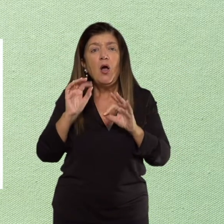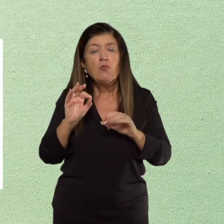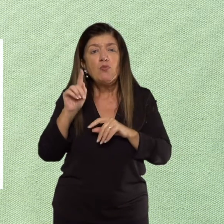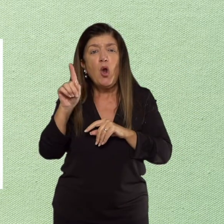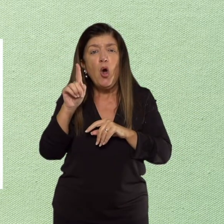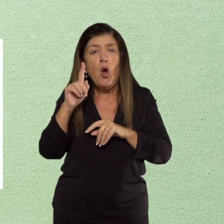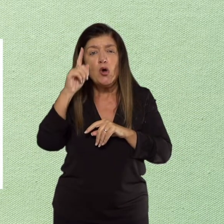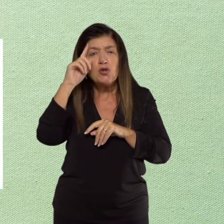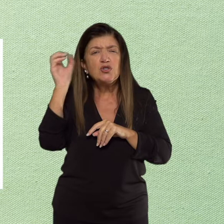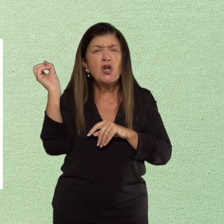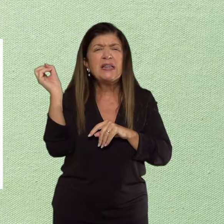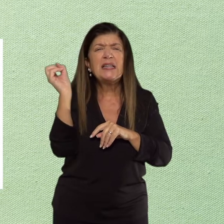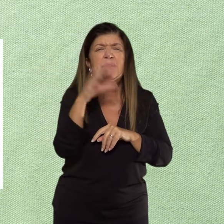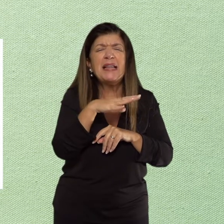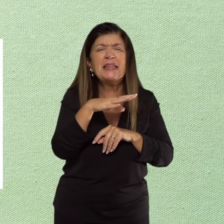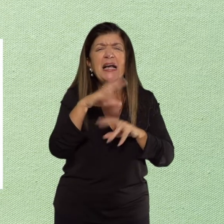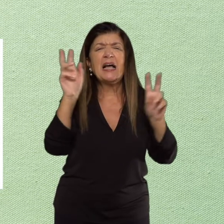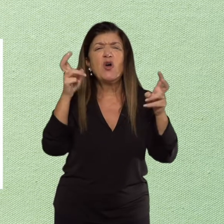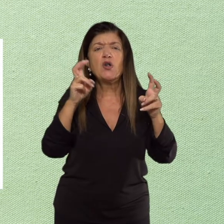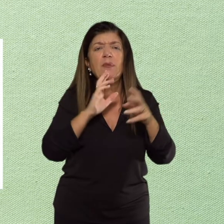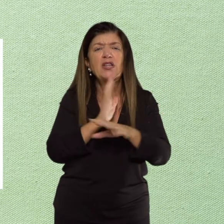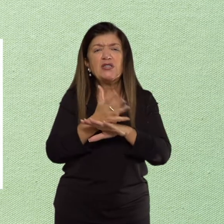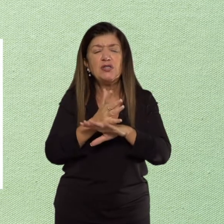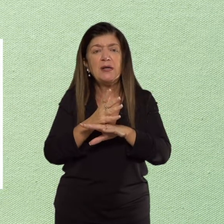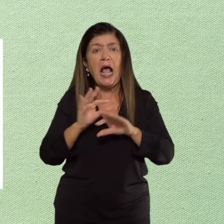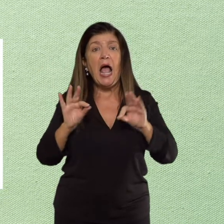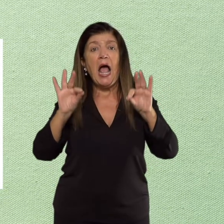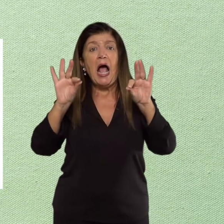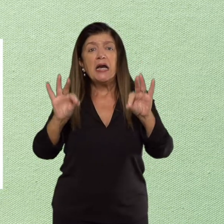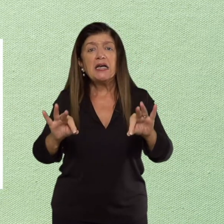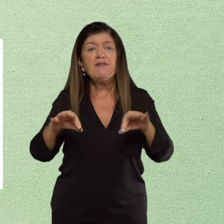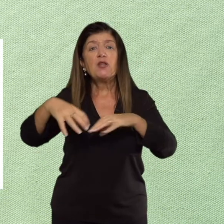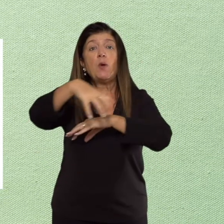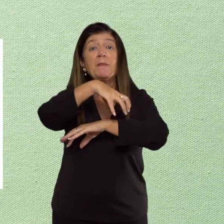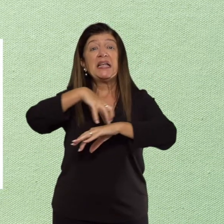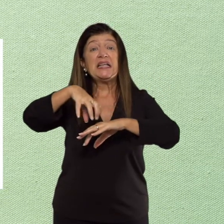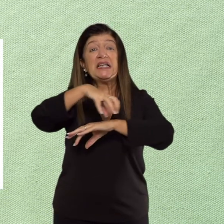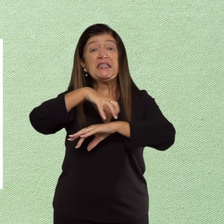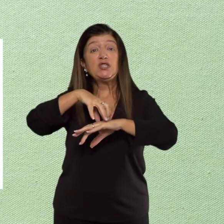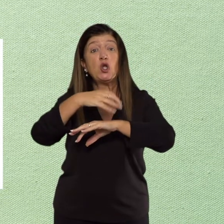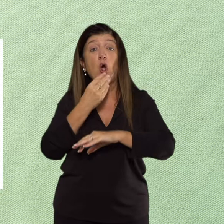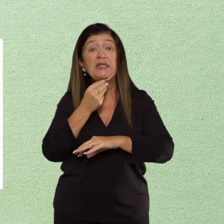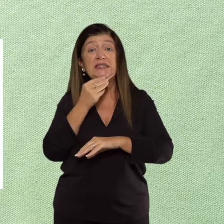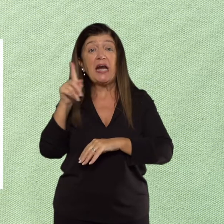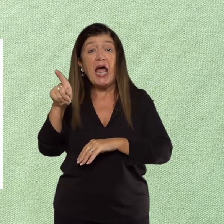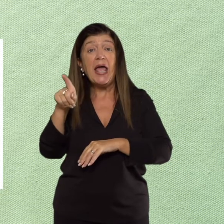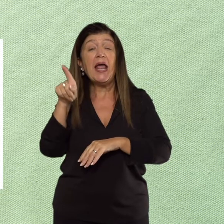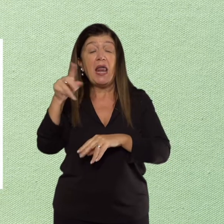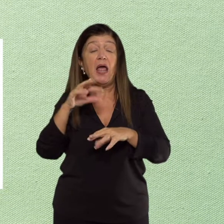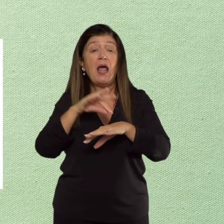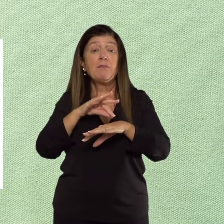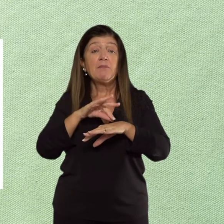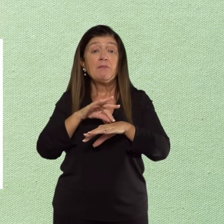ministro israeliano in carrozzina perché è affetto da SLA e non poter accedere